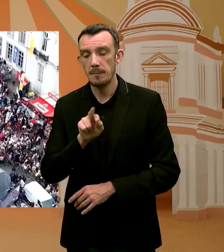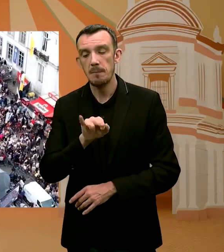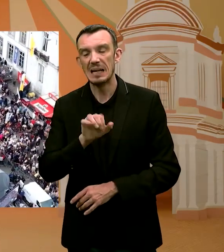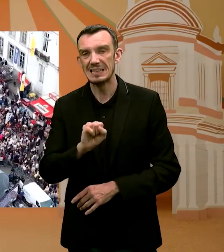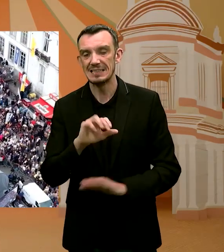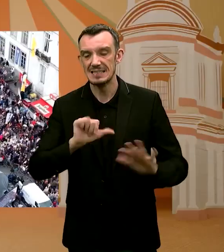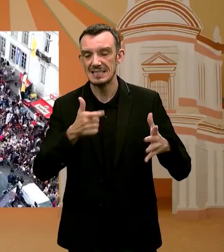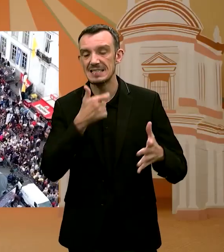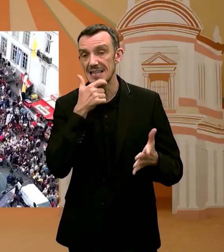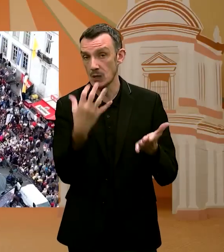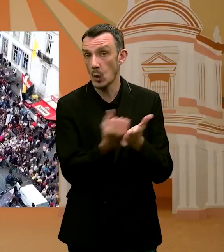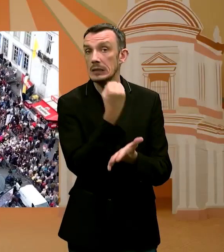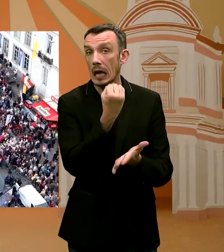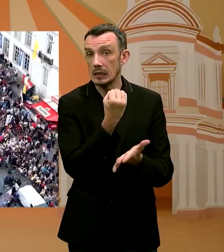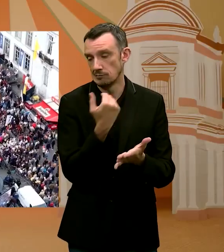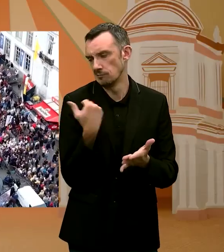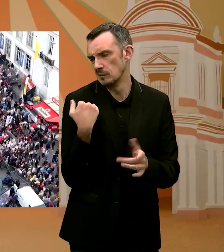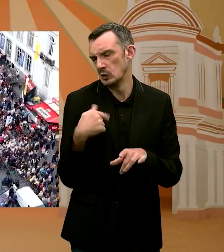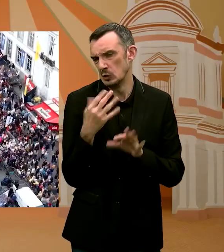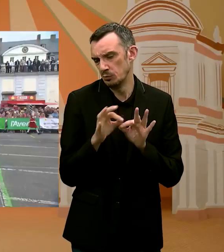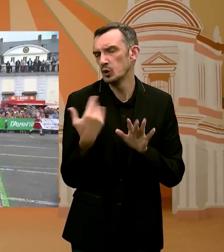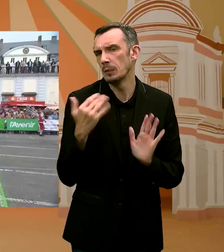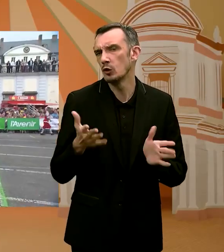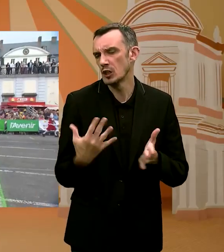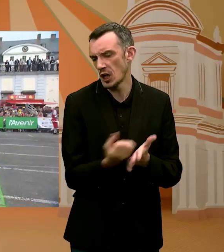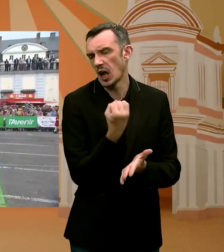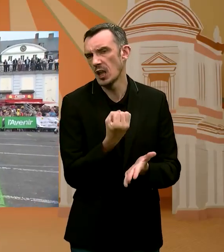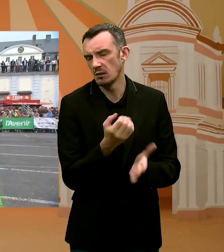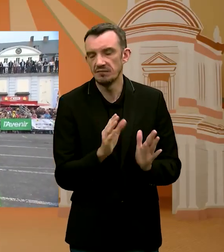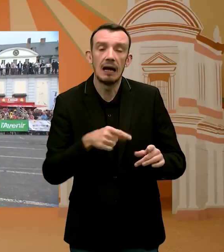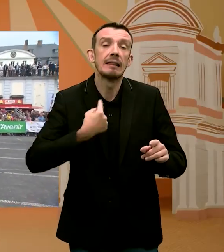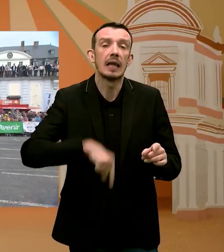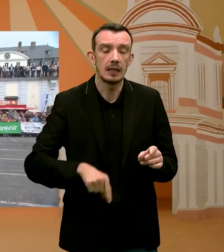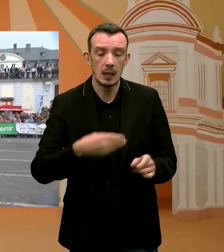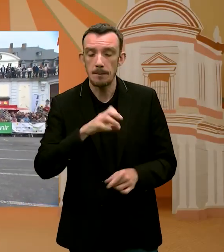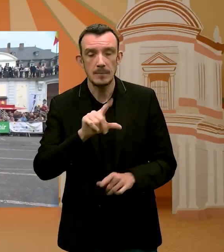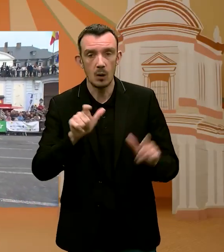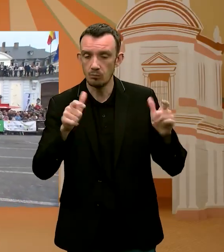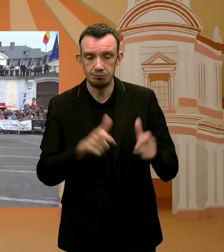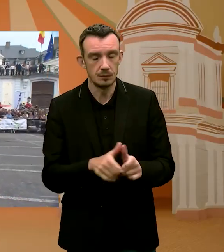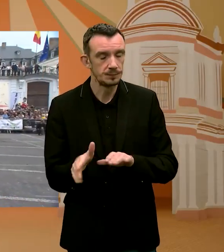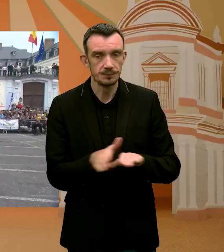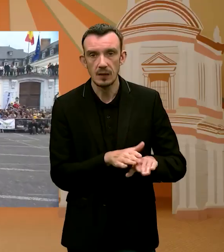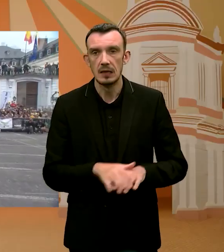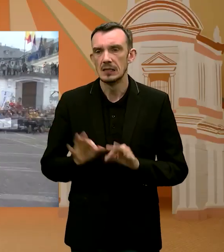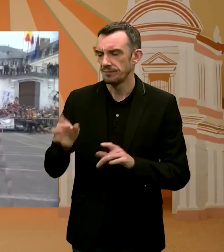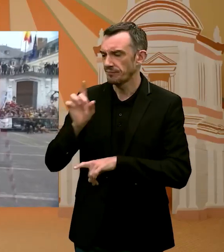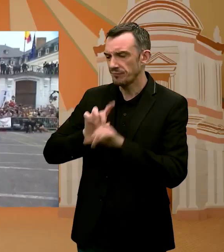déjà il y a quand même quelques minutes que les Mélans ont quitté. Et Nicolas, pour revenir sur Christophe Corbiot, je l'ai analysé un petit peu parce que quand